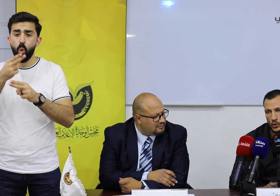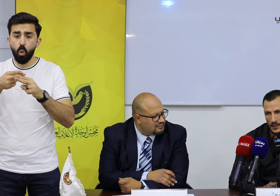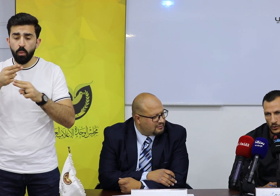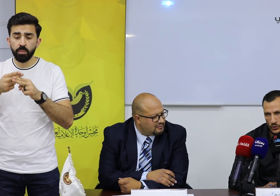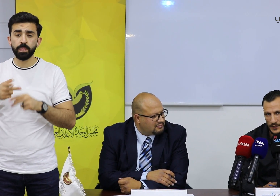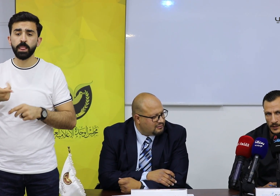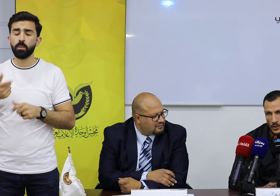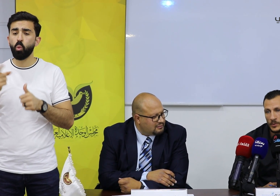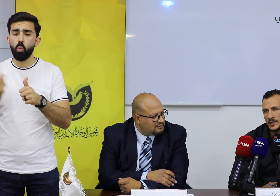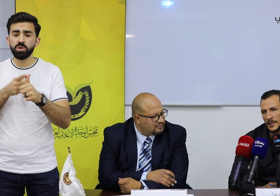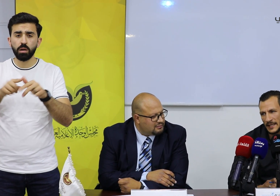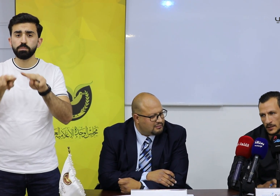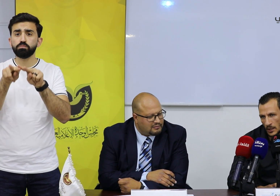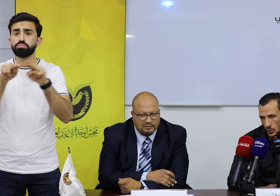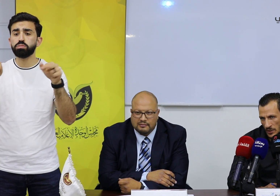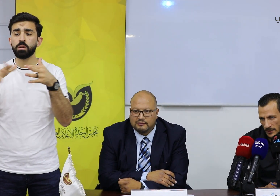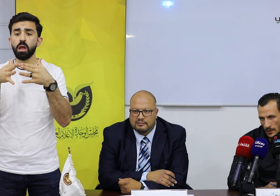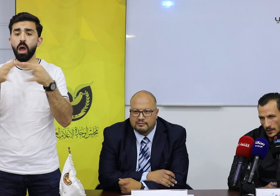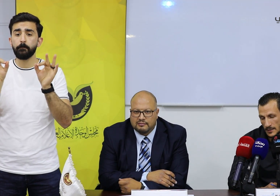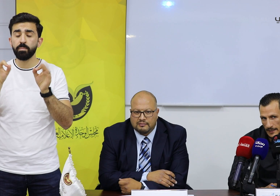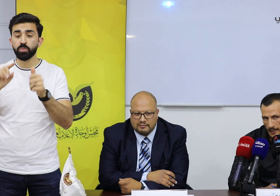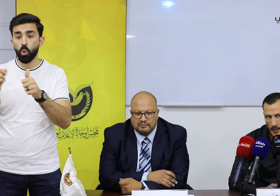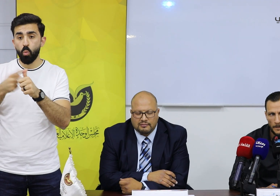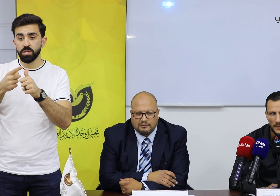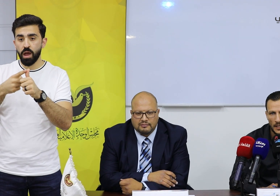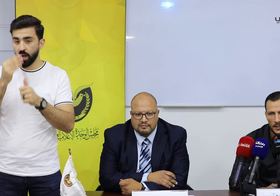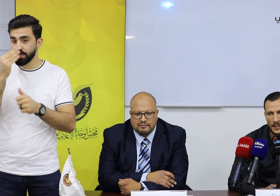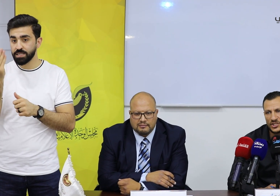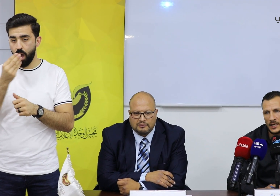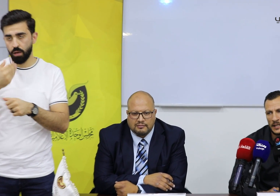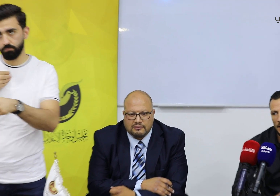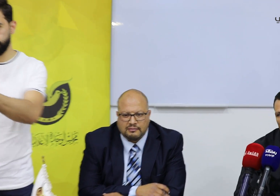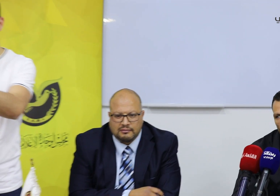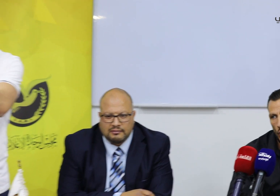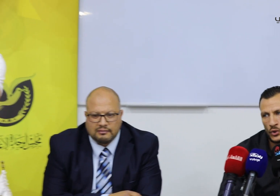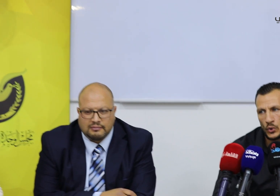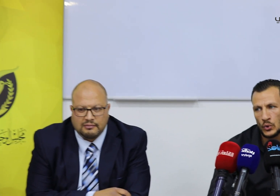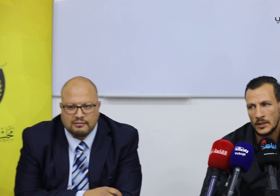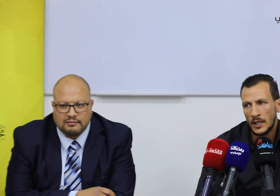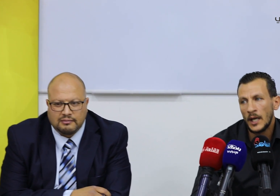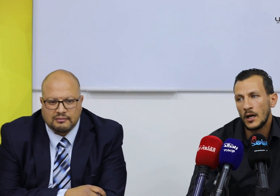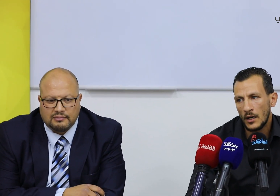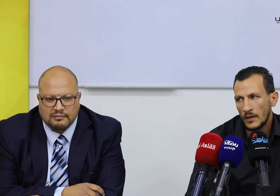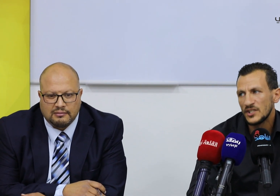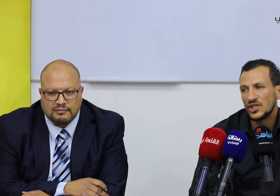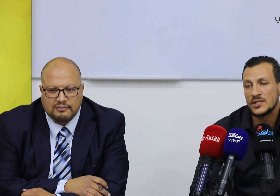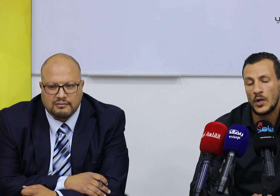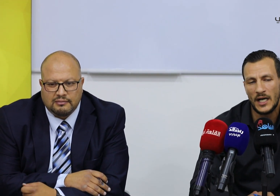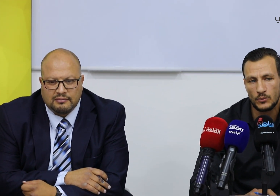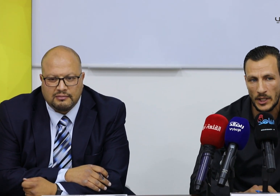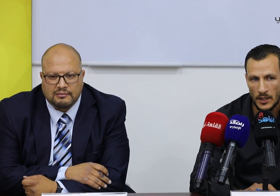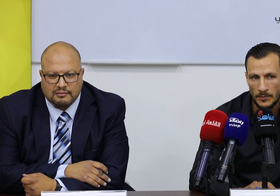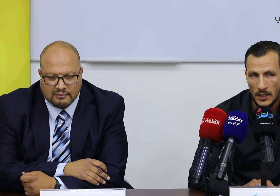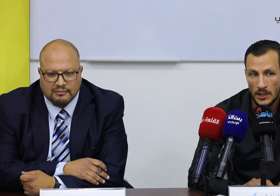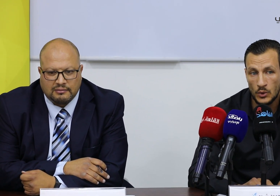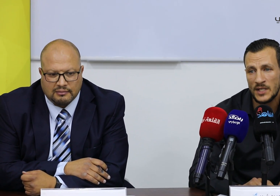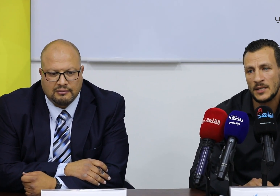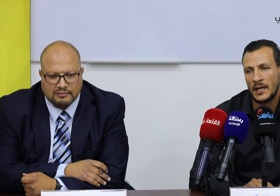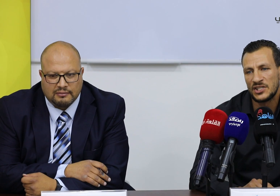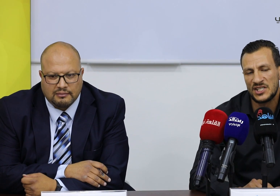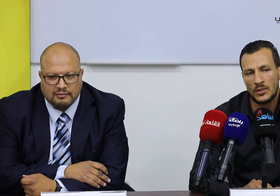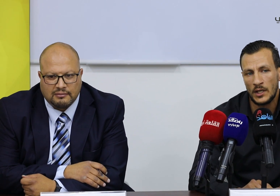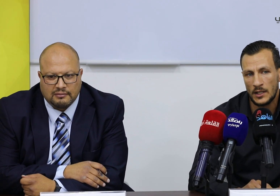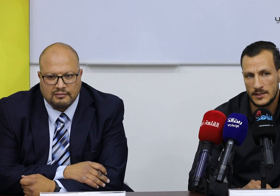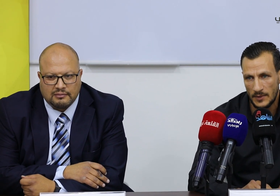والدوائر الحكومية الأردنية، ومن ضمنها اكيد راح تكون وزارة السياحة، راح نشتغل على هذا الموضوع انه يكون على الاقل في شخص واحد مدرب